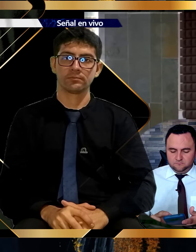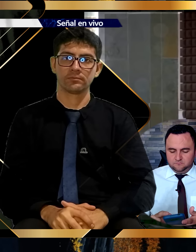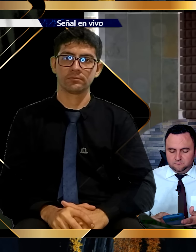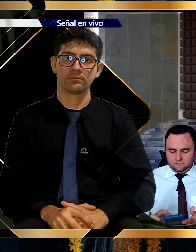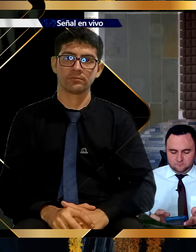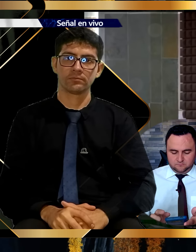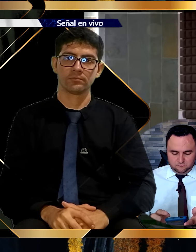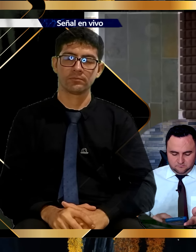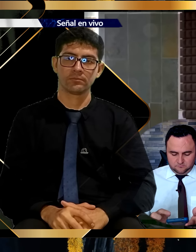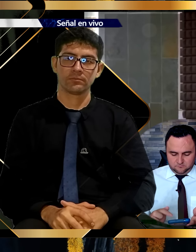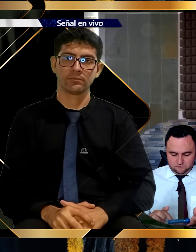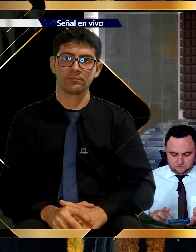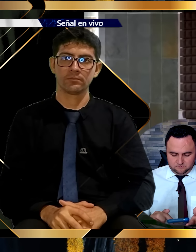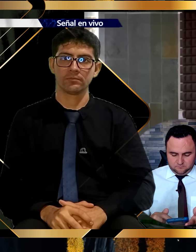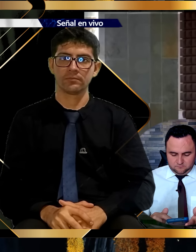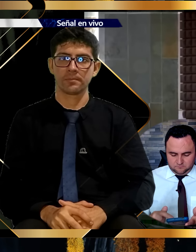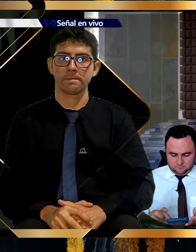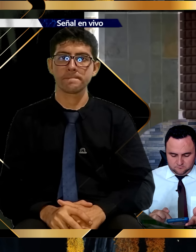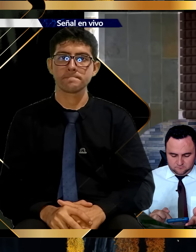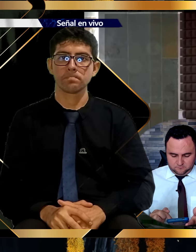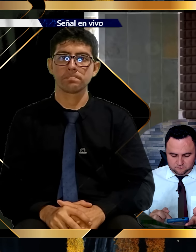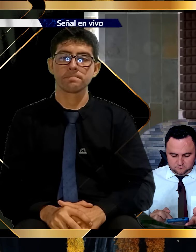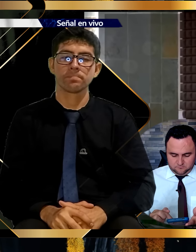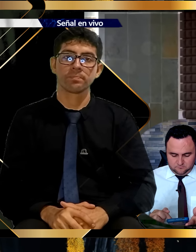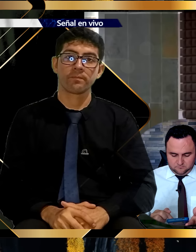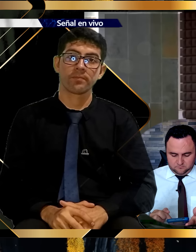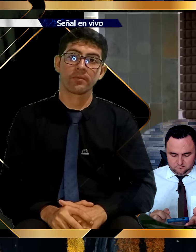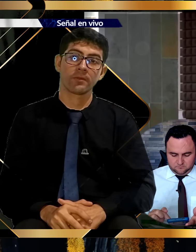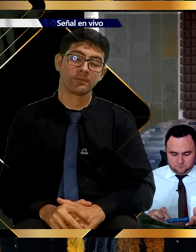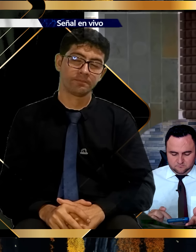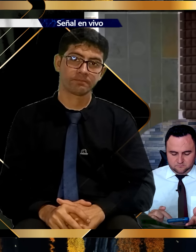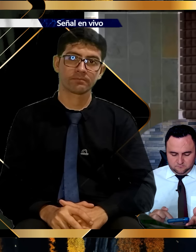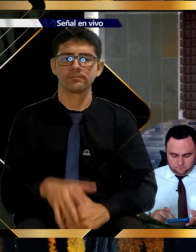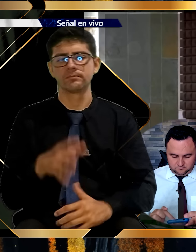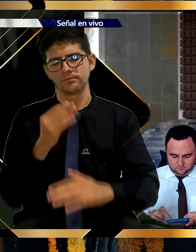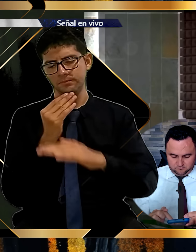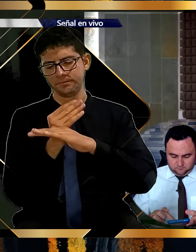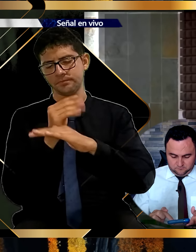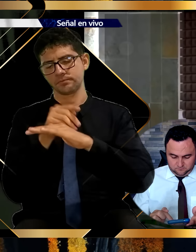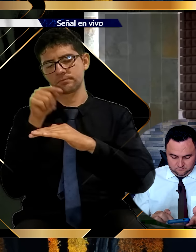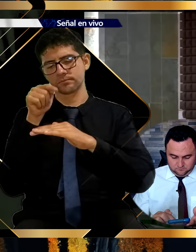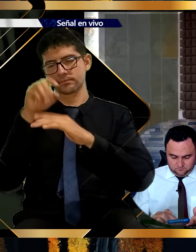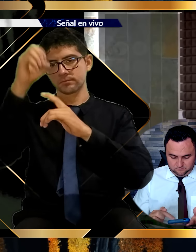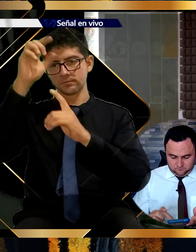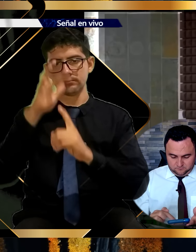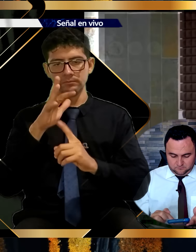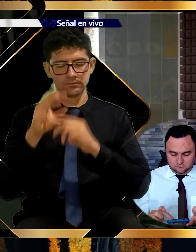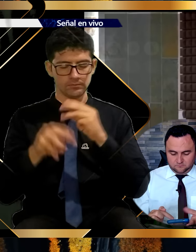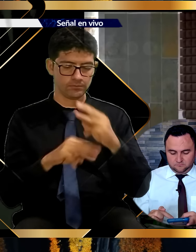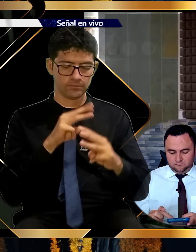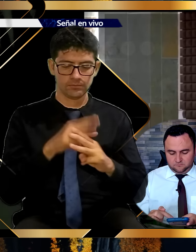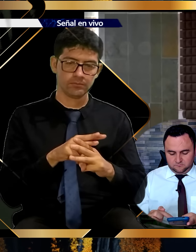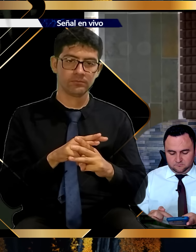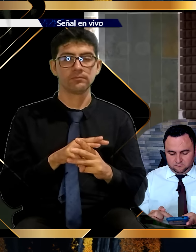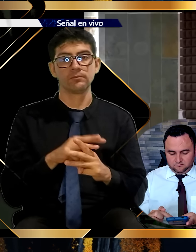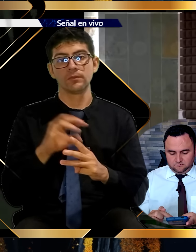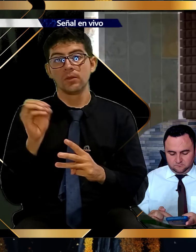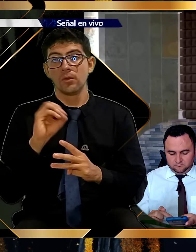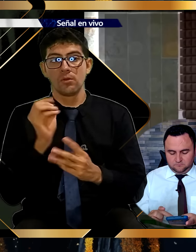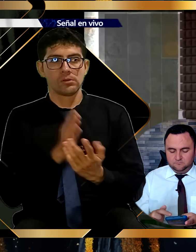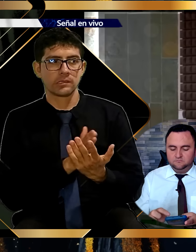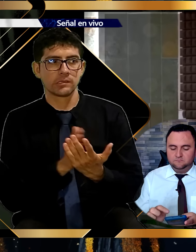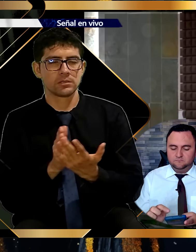Y así pasa con todo. O esta iglesia se convierte en la luz del mundo o nadie sabe por dónde va. Porque